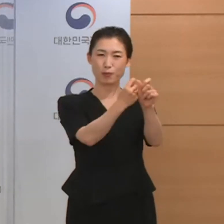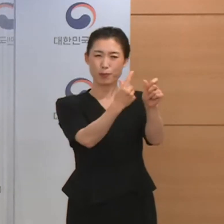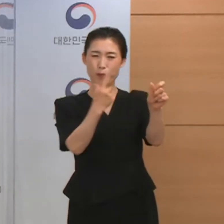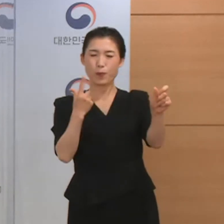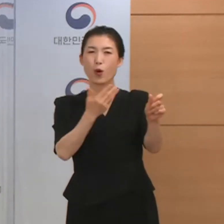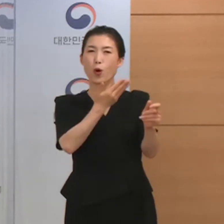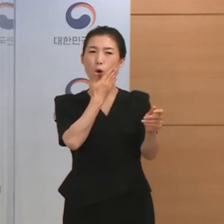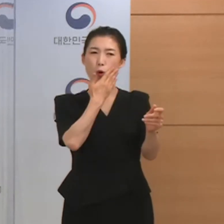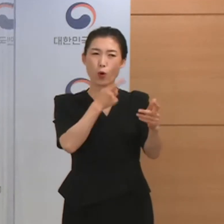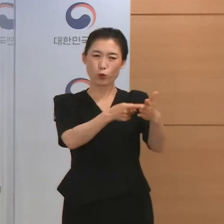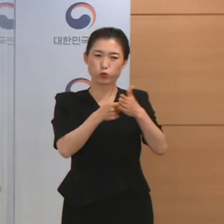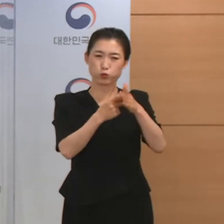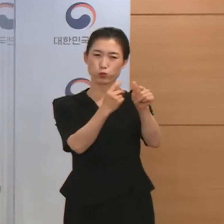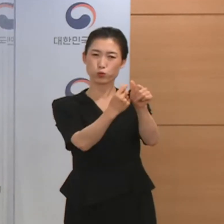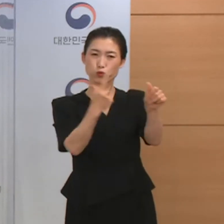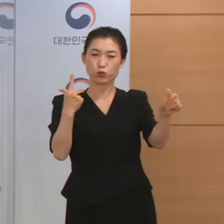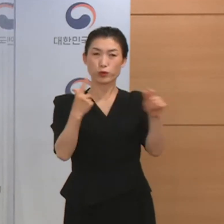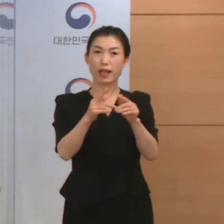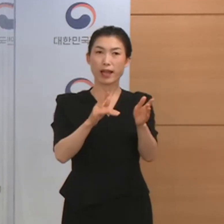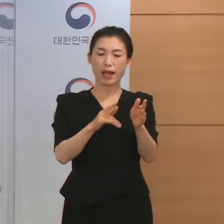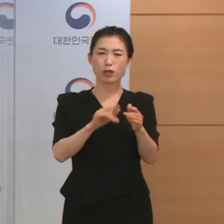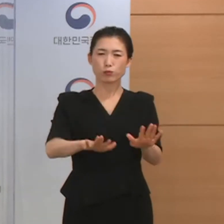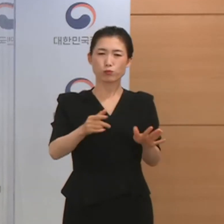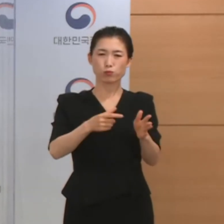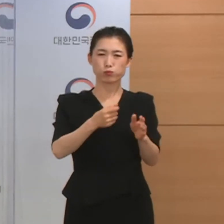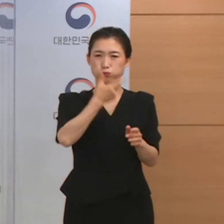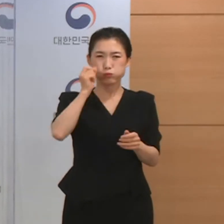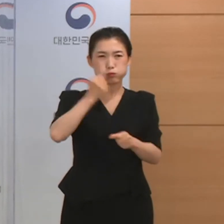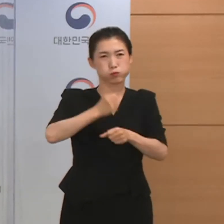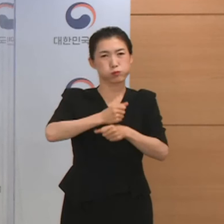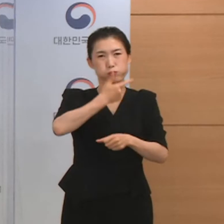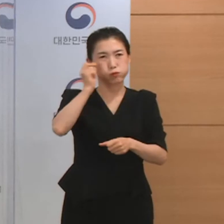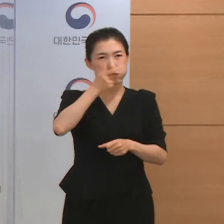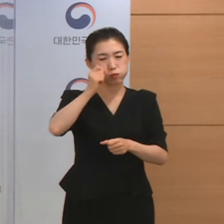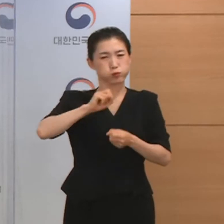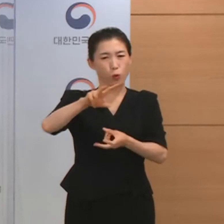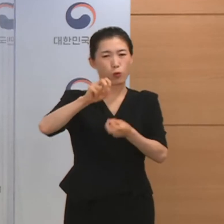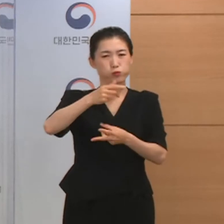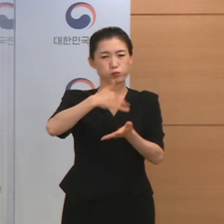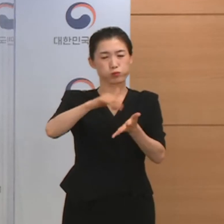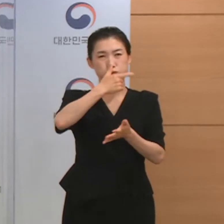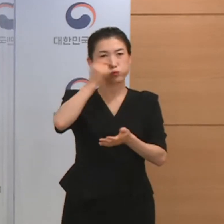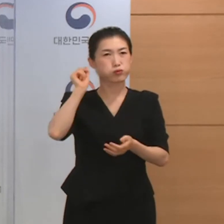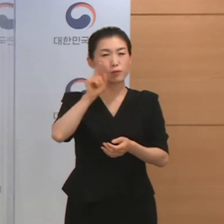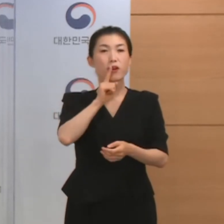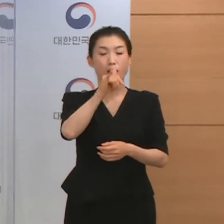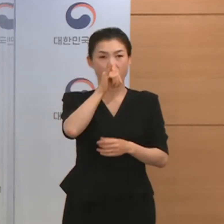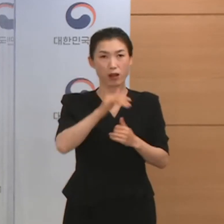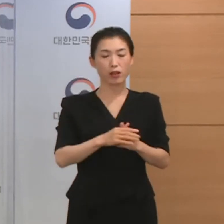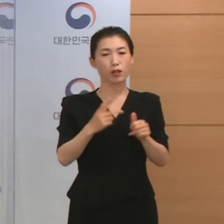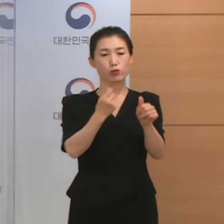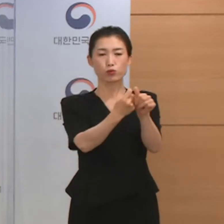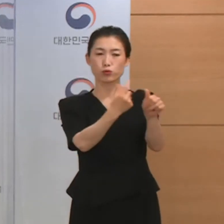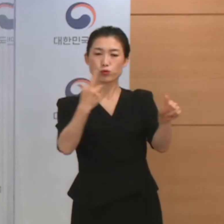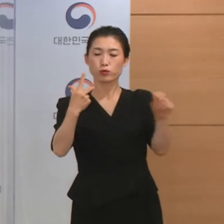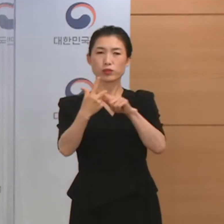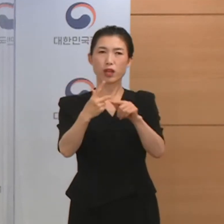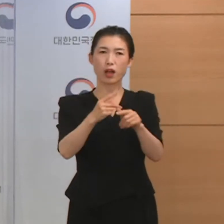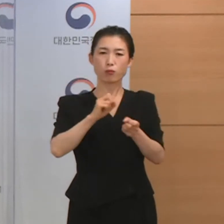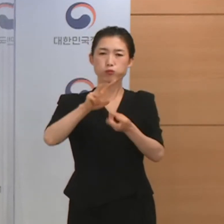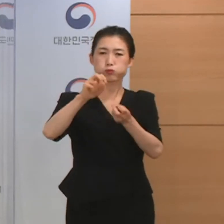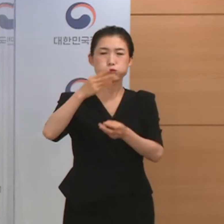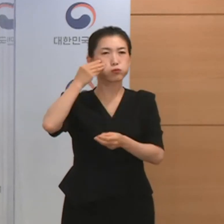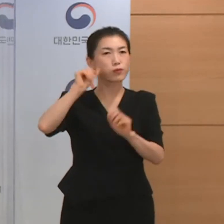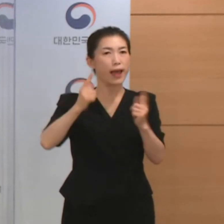있었습니다. 확인 부탁드립니다. 공급 부족이 사실이라면 그 원인이 무엇인지, 주사기 공급이 원만하게 이루어지지